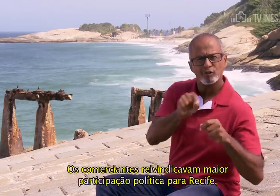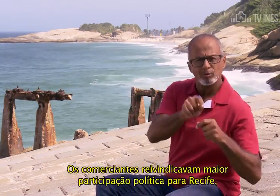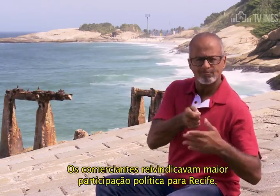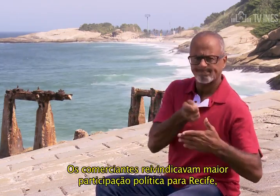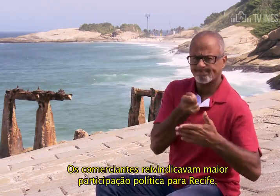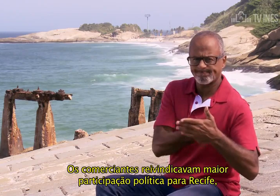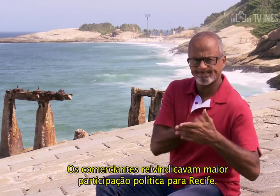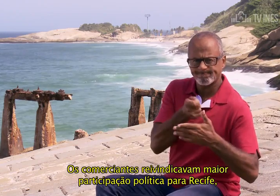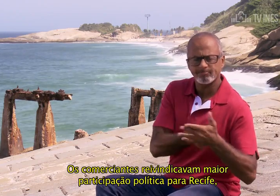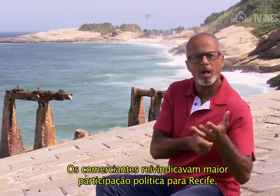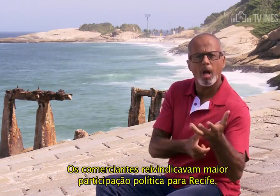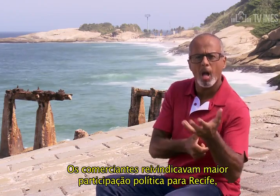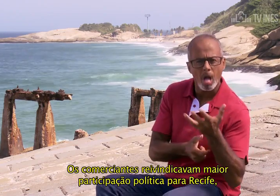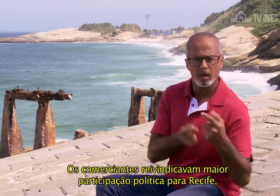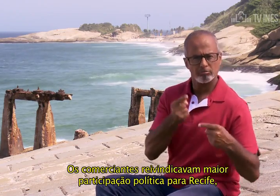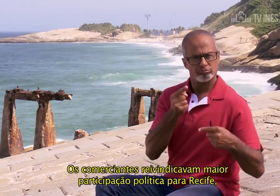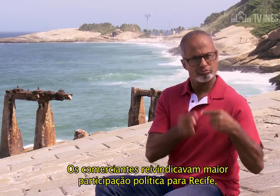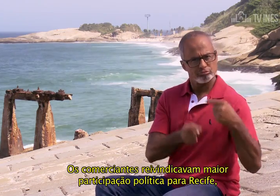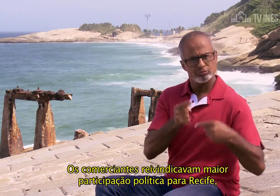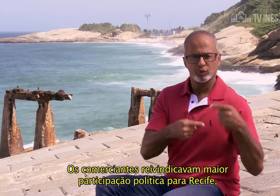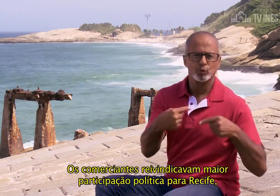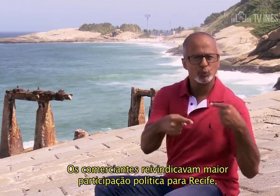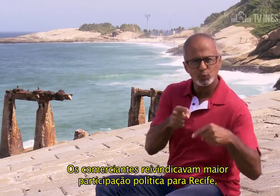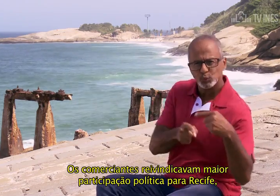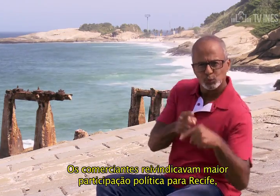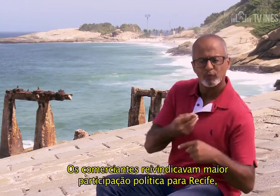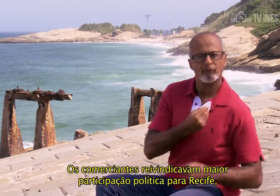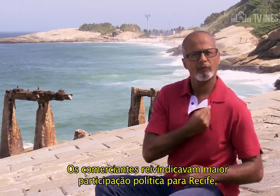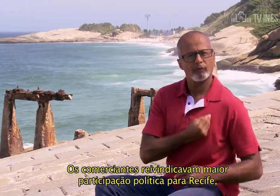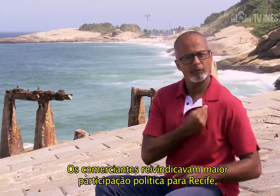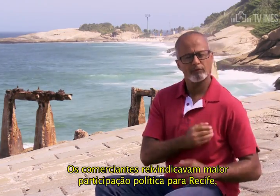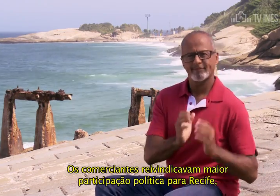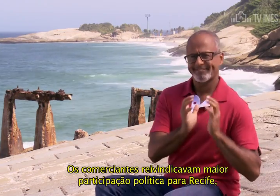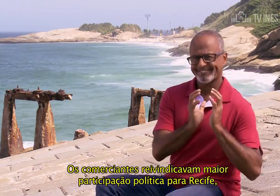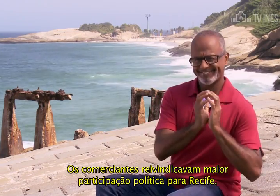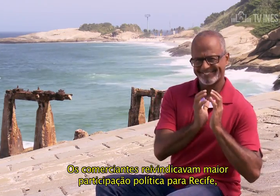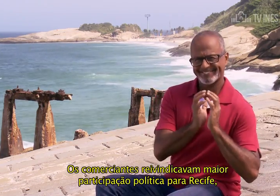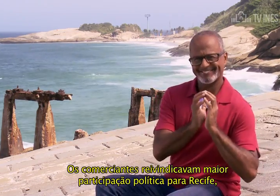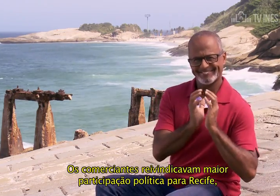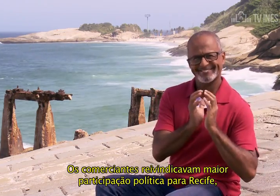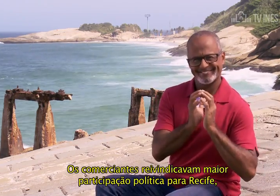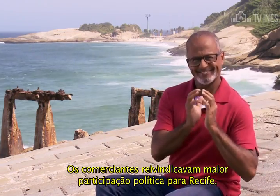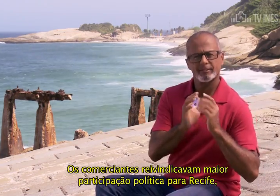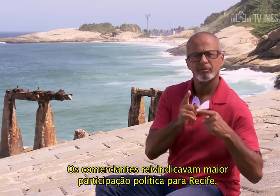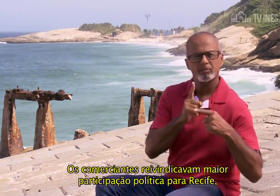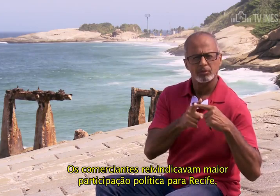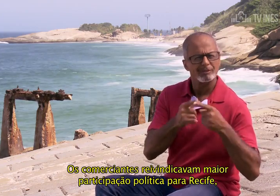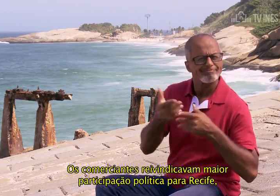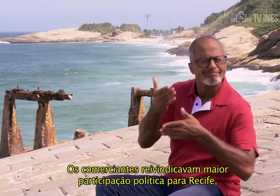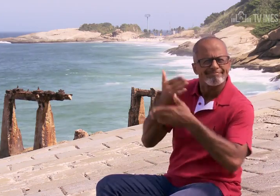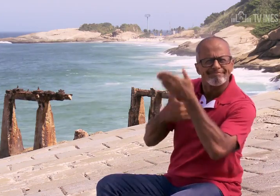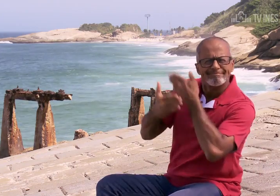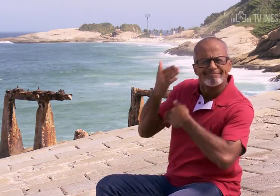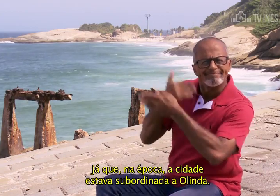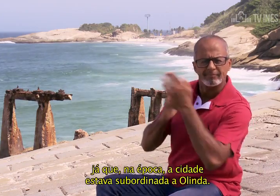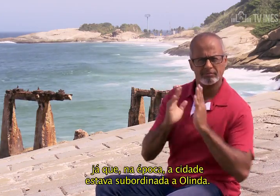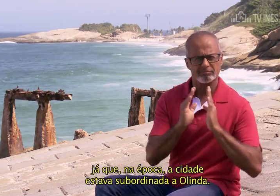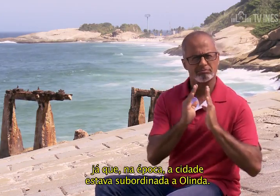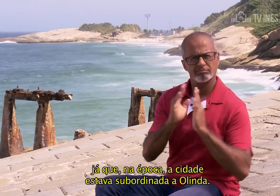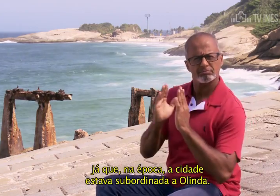Os comerciantes reivindicavam maior participação política para Recife, já que, na